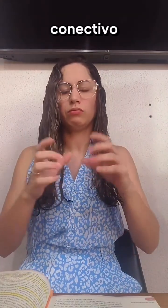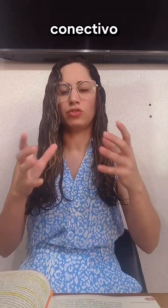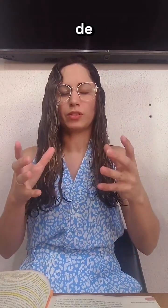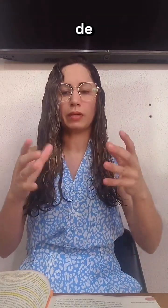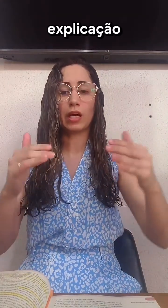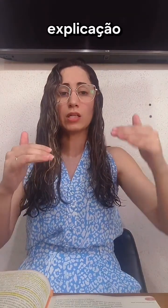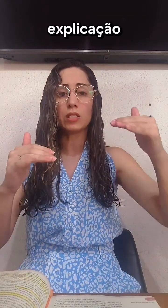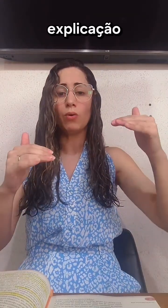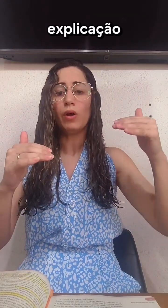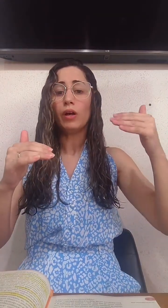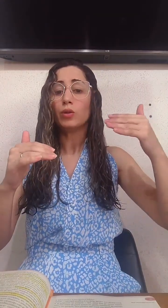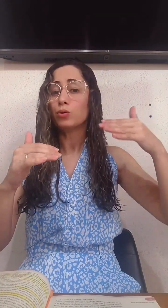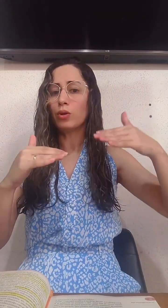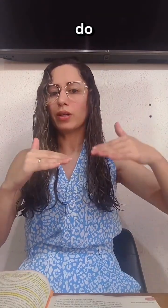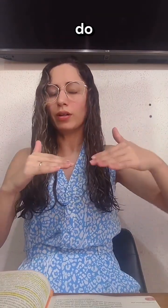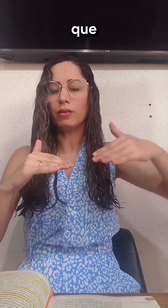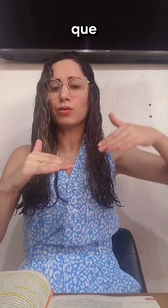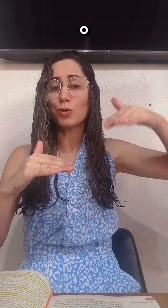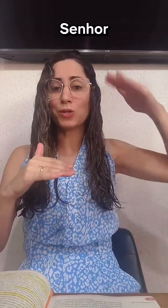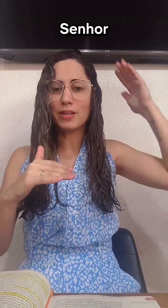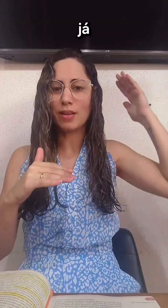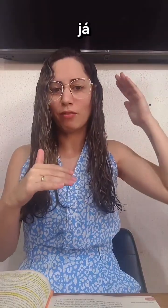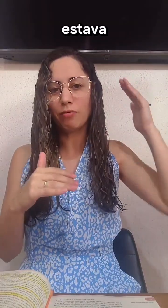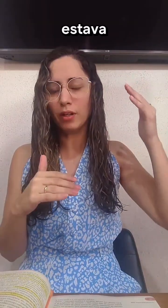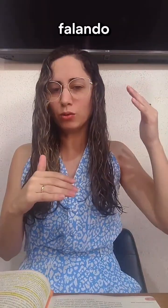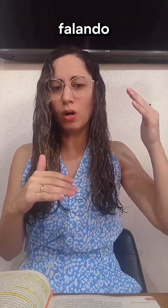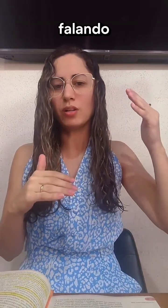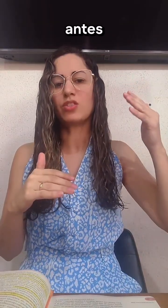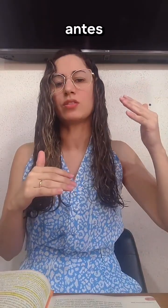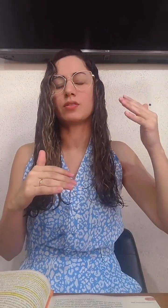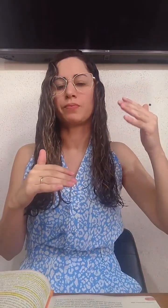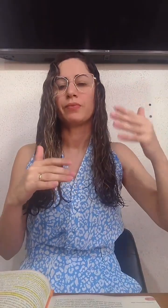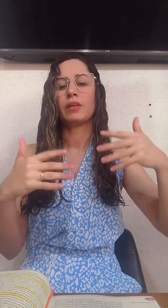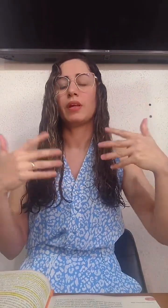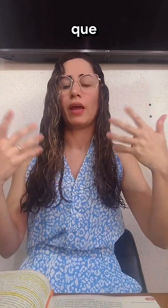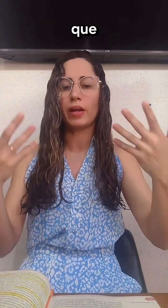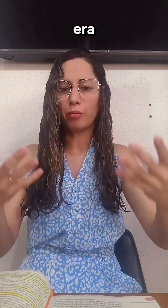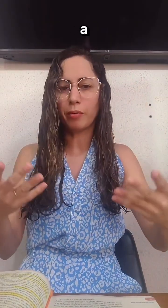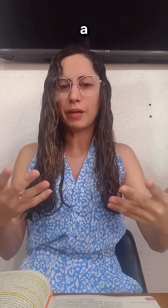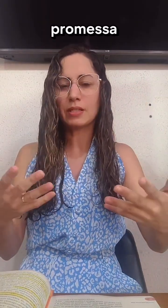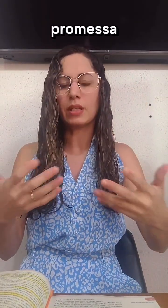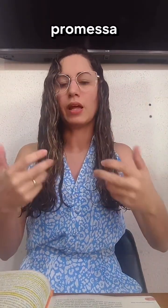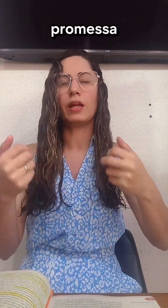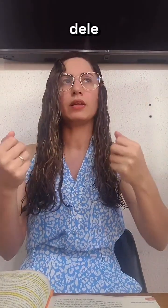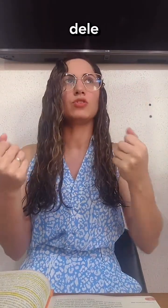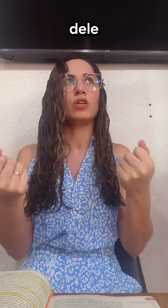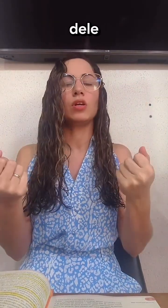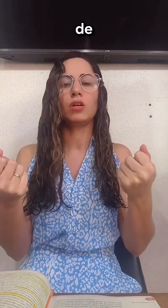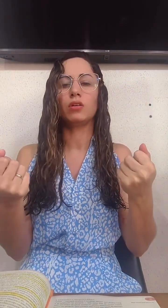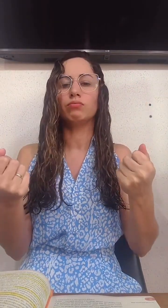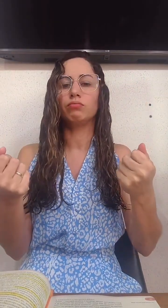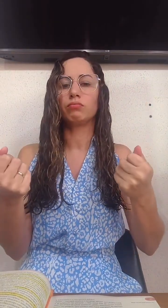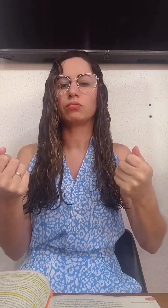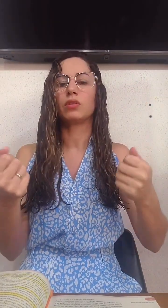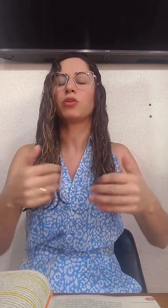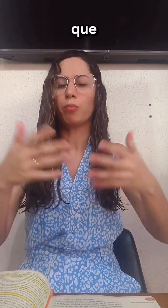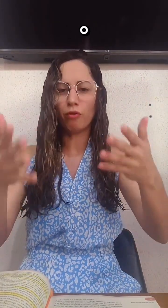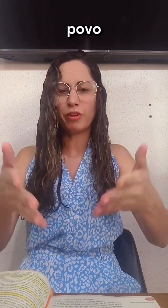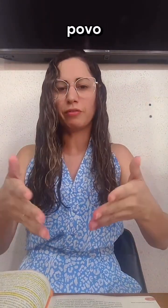de explicação do que o Senhor já estava falando antes. Que era a promessa dele de... que o povo ia